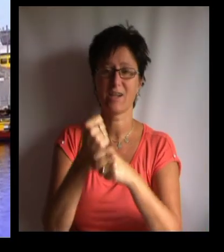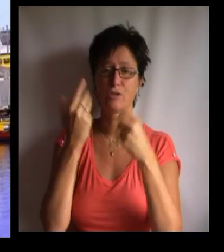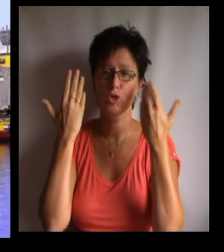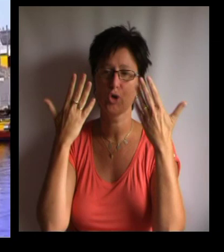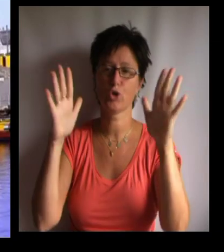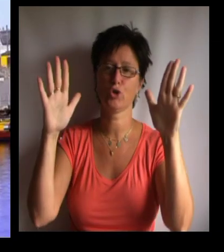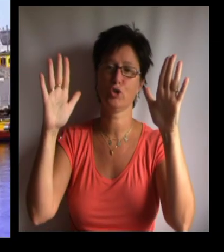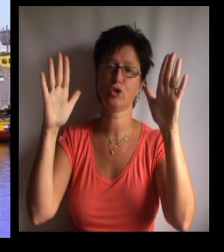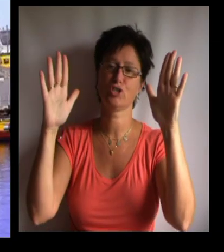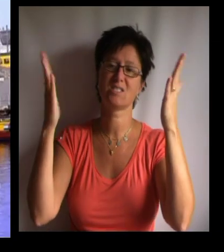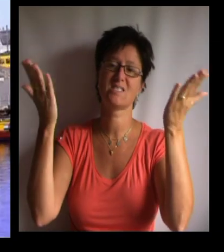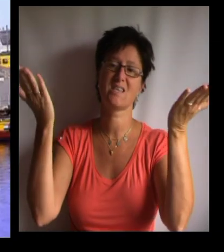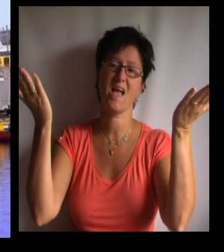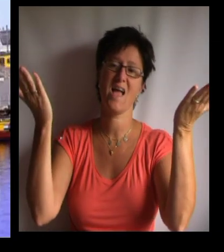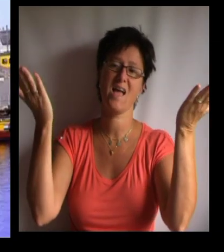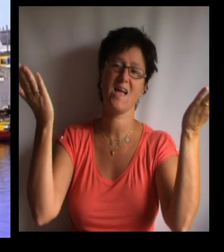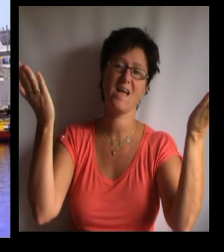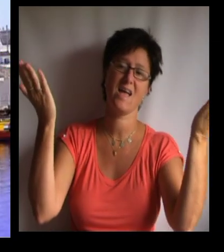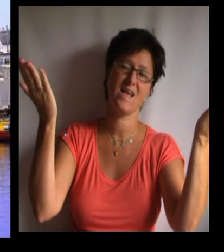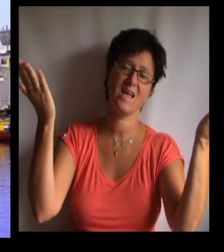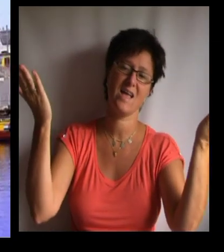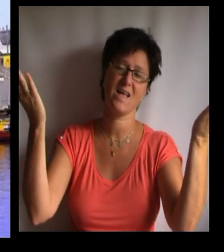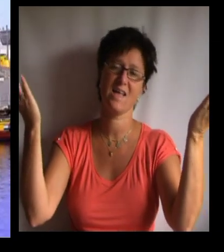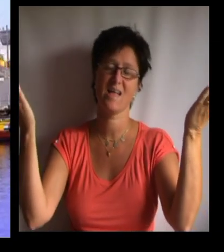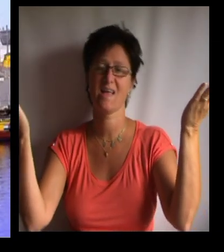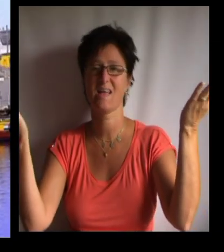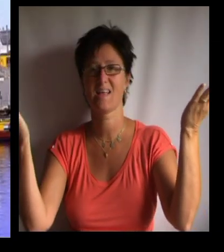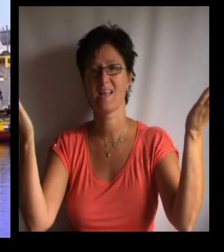je echt gelukkig zijn.